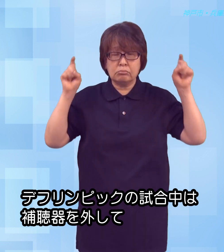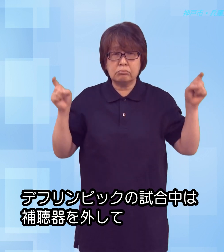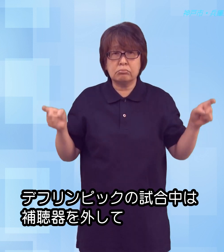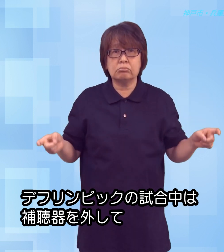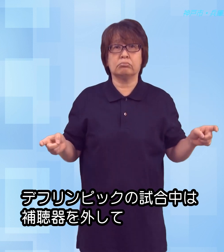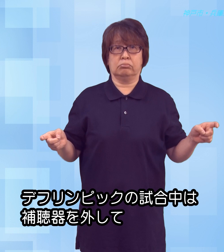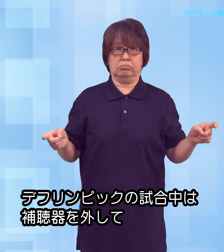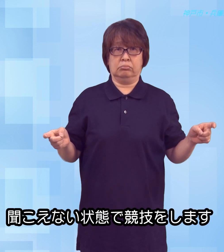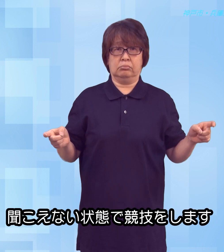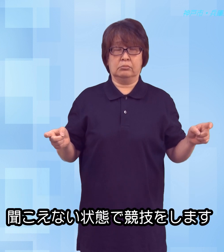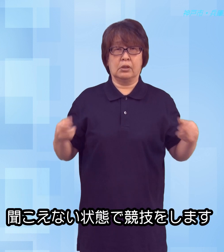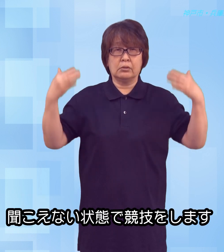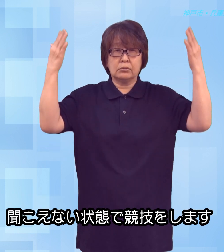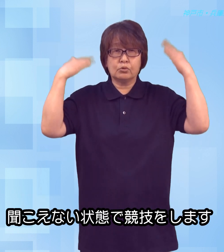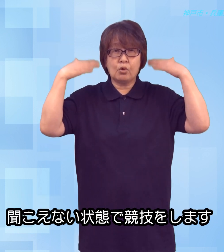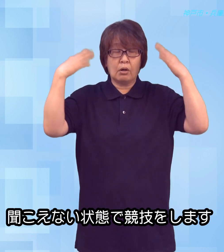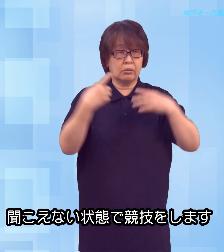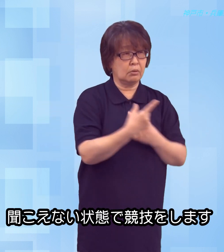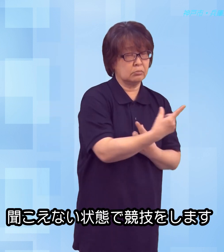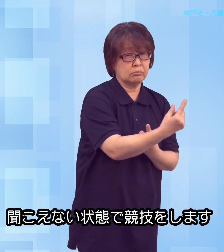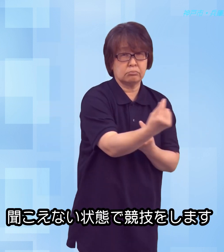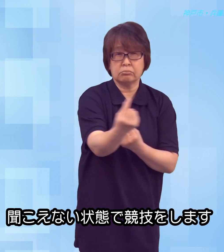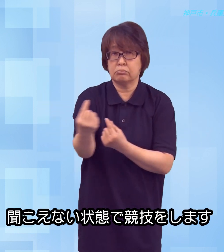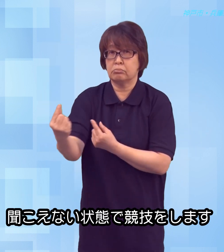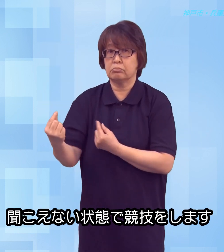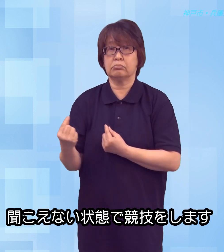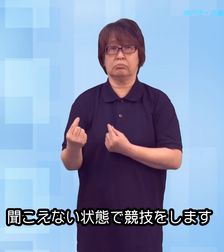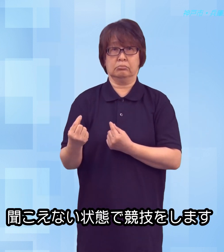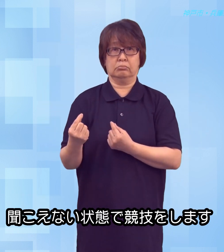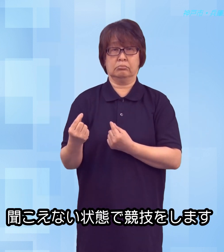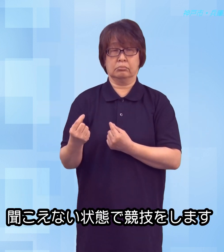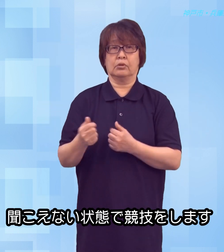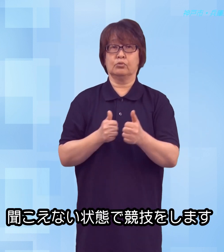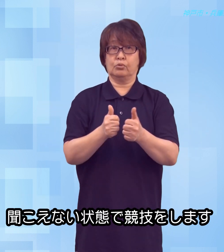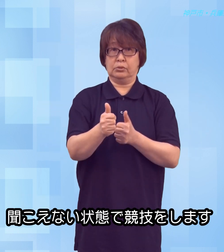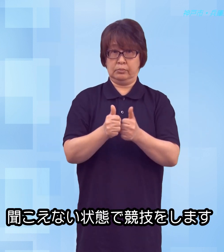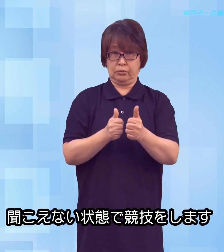後長期を外して聞こえない状態で協議をします